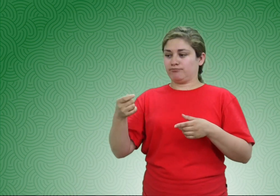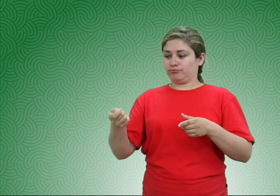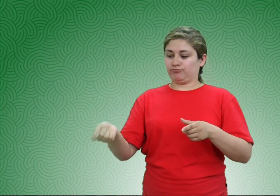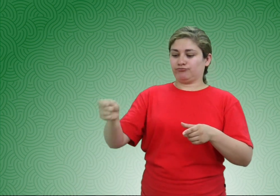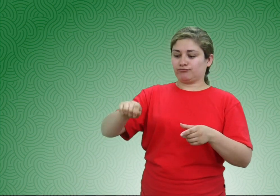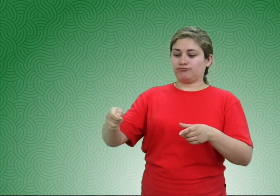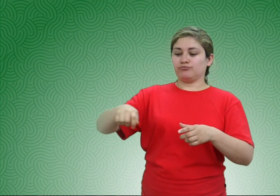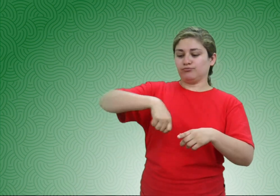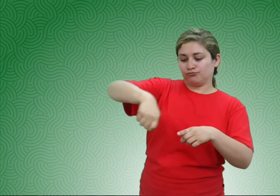2 cucharitas de leche,